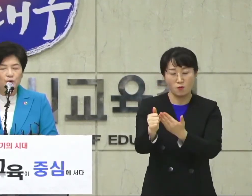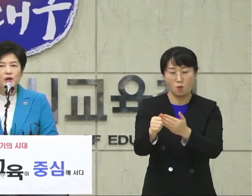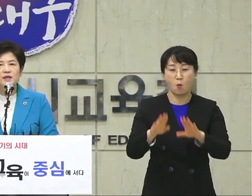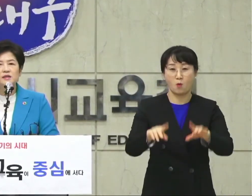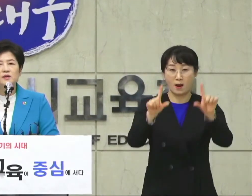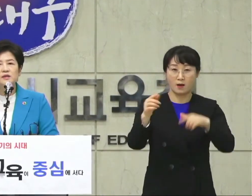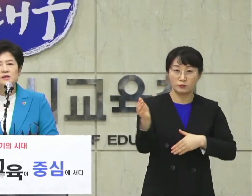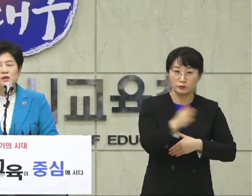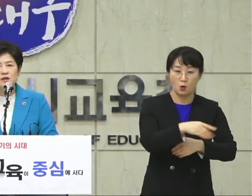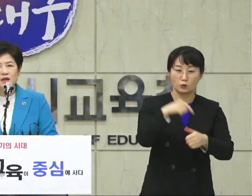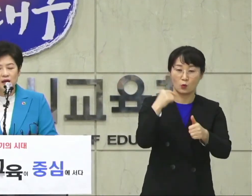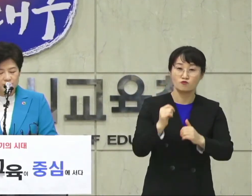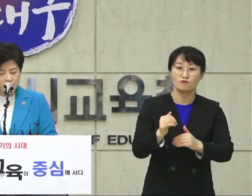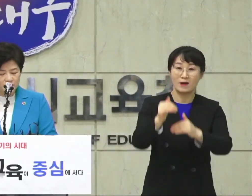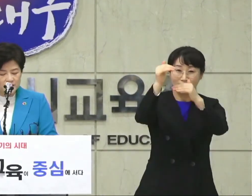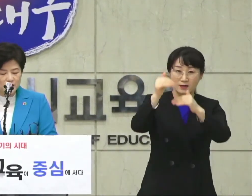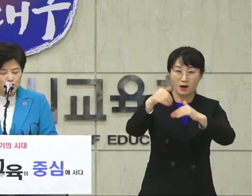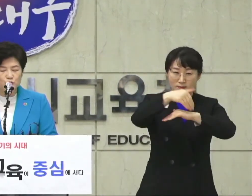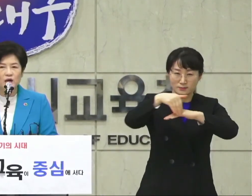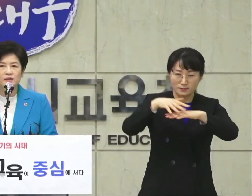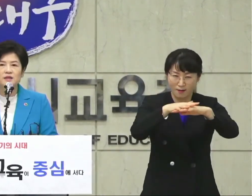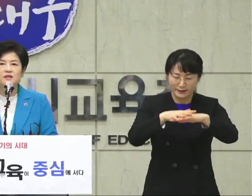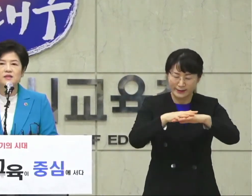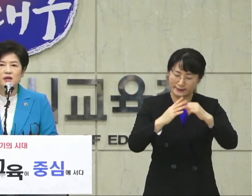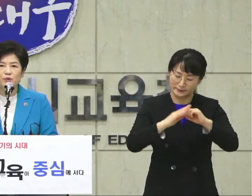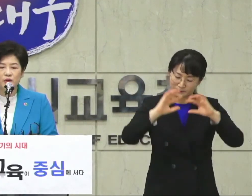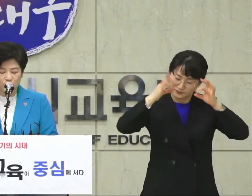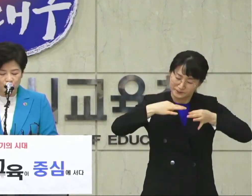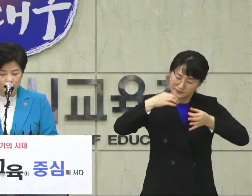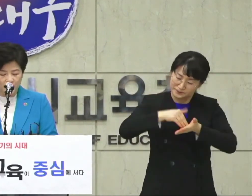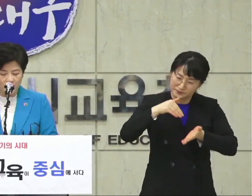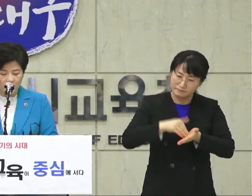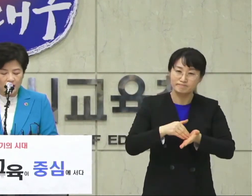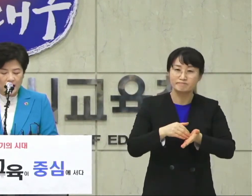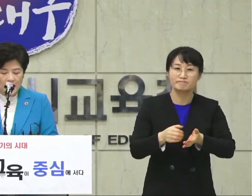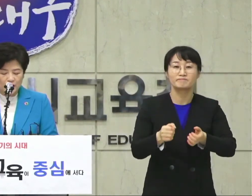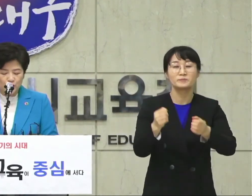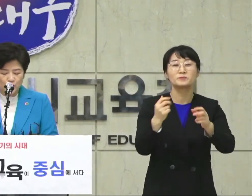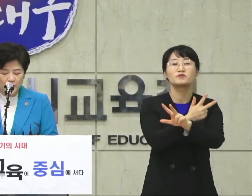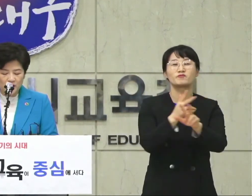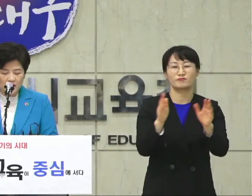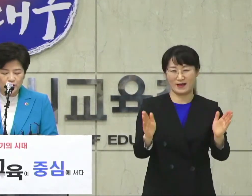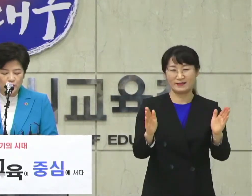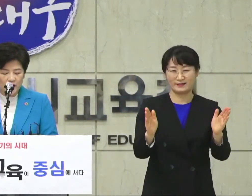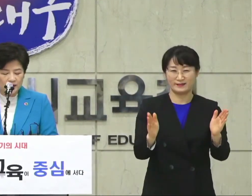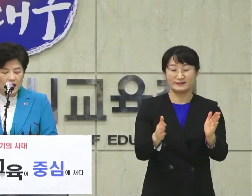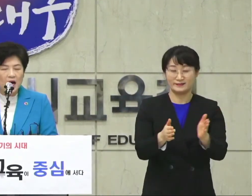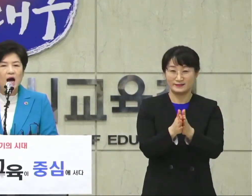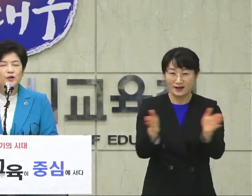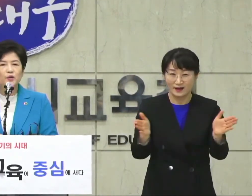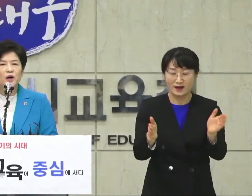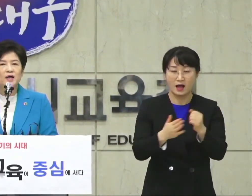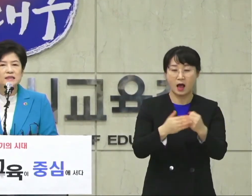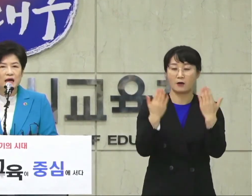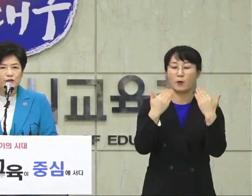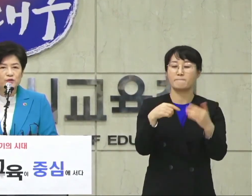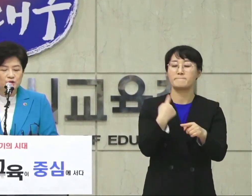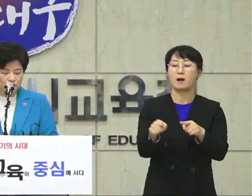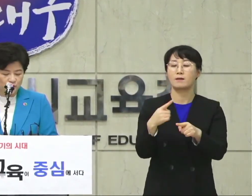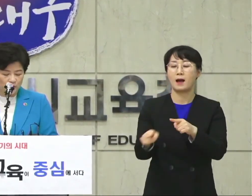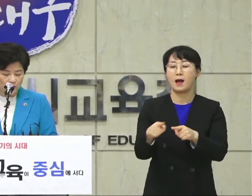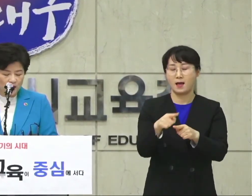올해부터 교육과정 설계 성찰 주간을 새롭게 도입해 학교 평가 또한